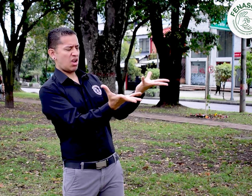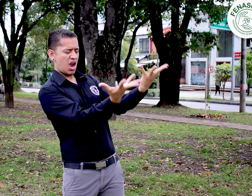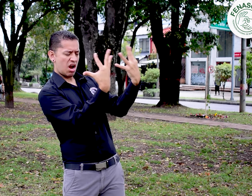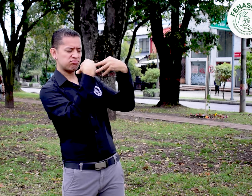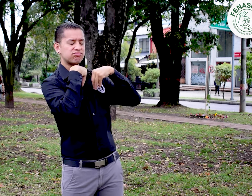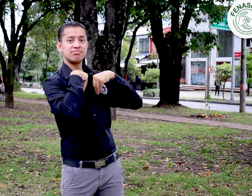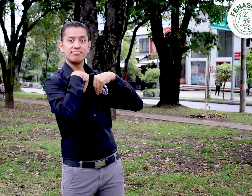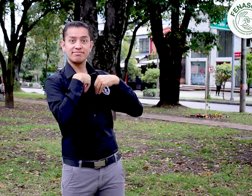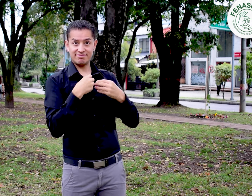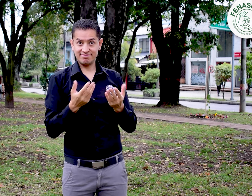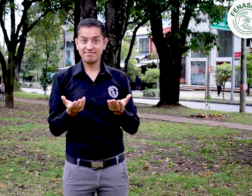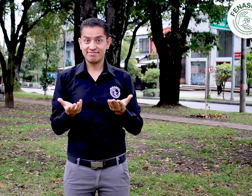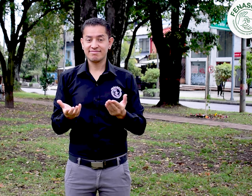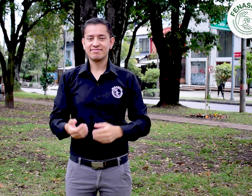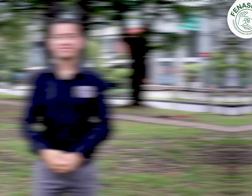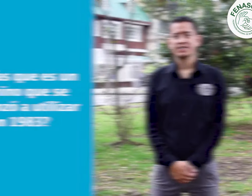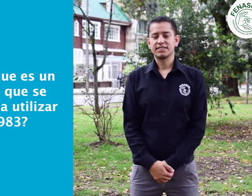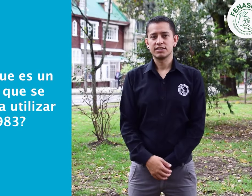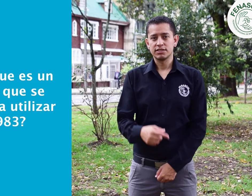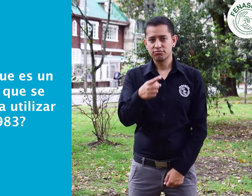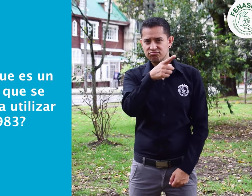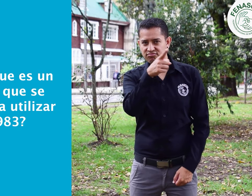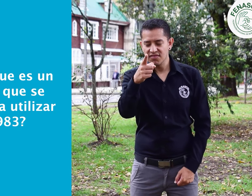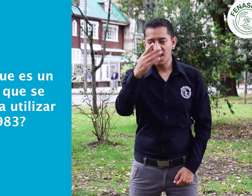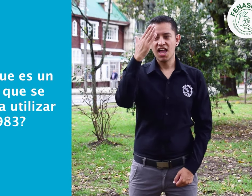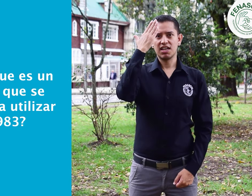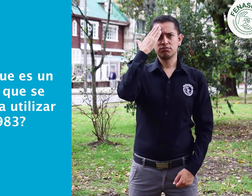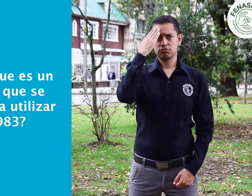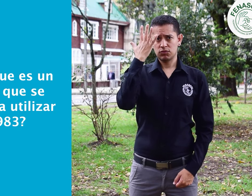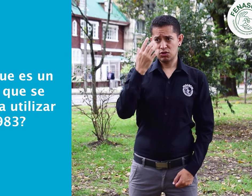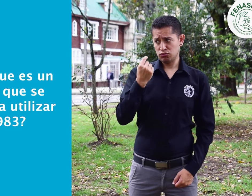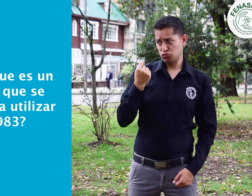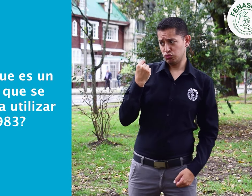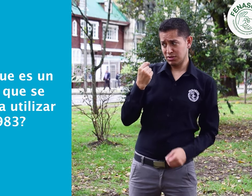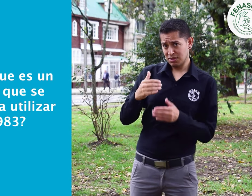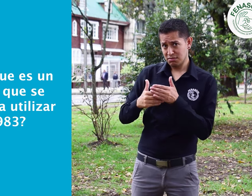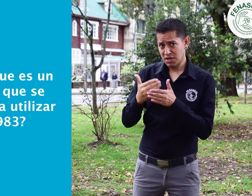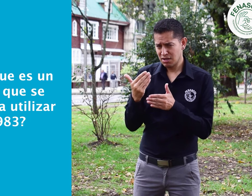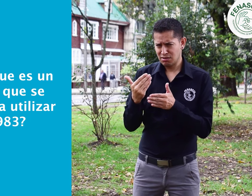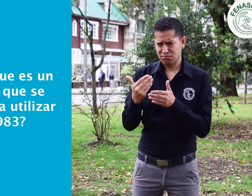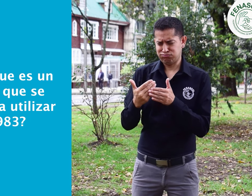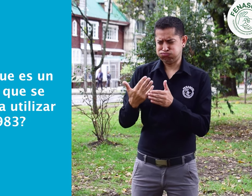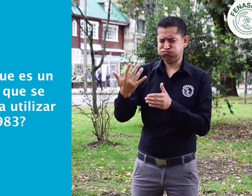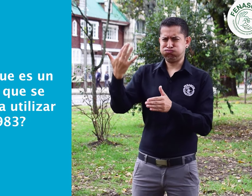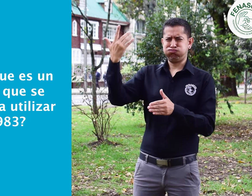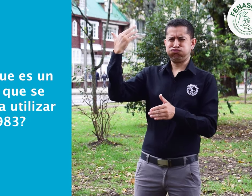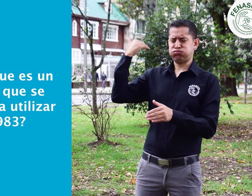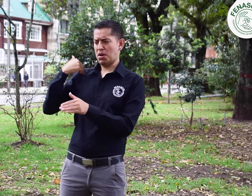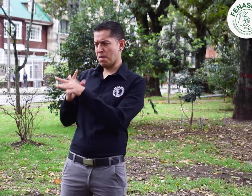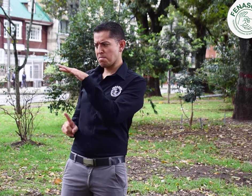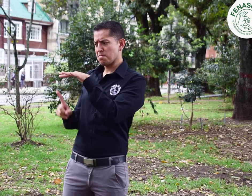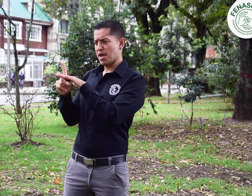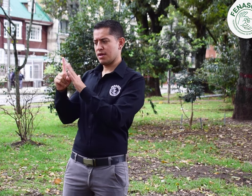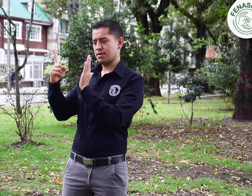de comunicación. Tal vez pensarán que es un término que se acuñó hace poco, pero